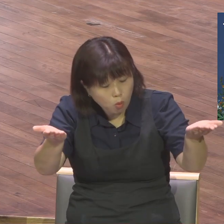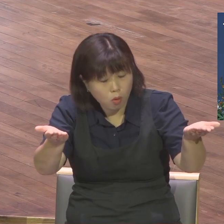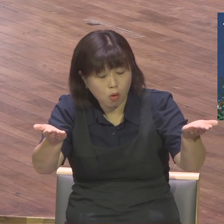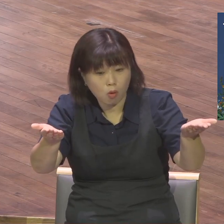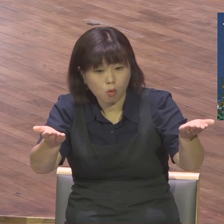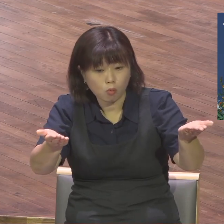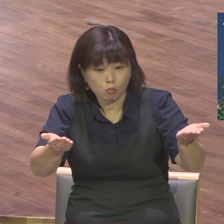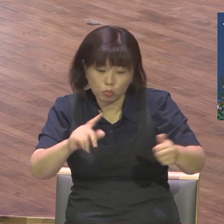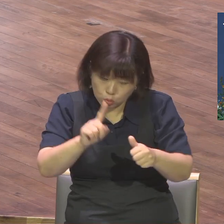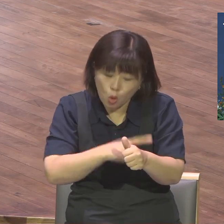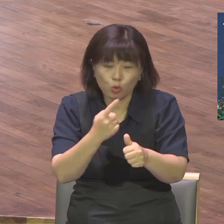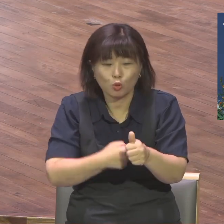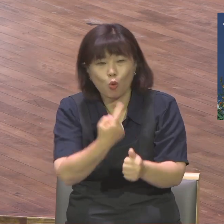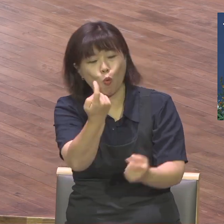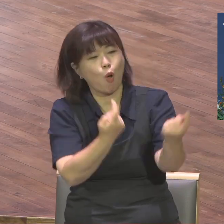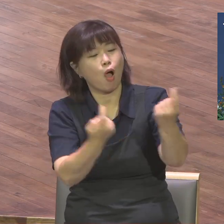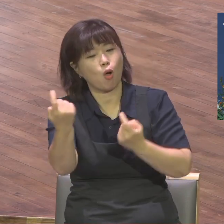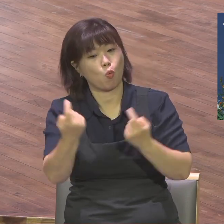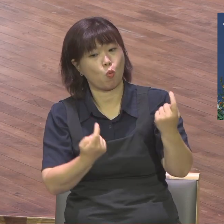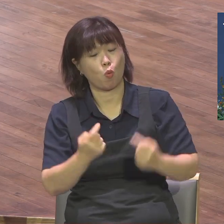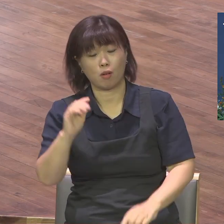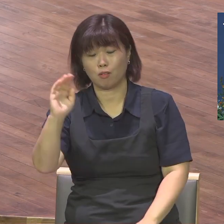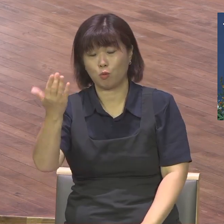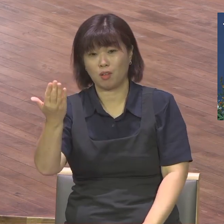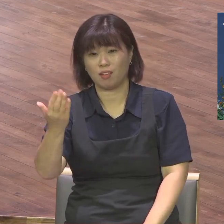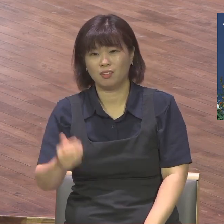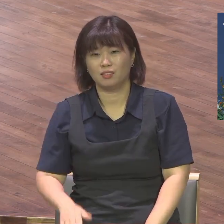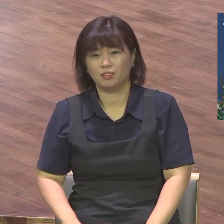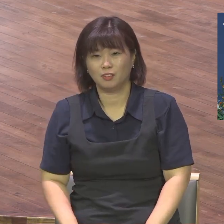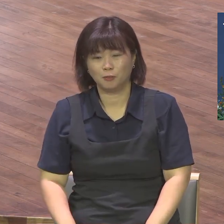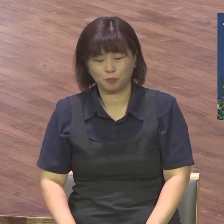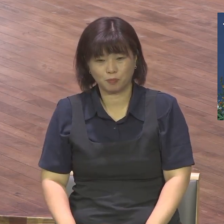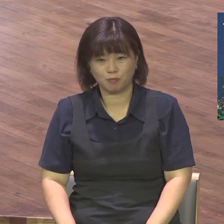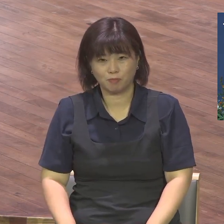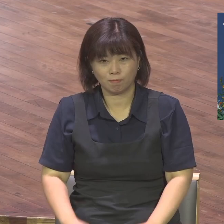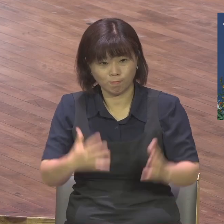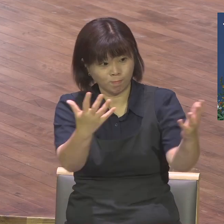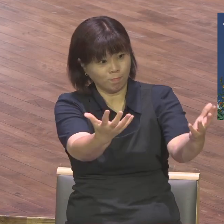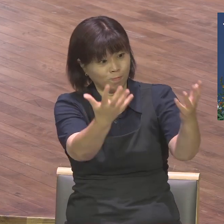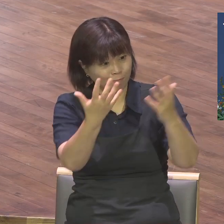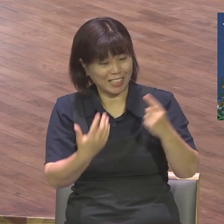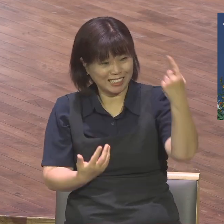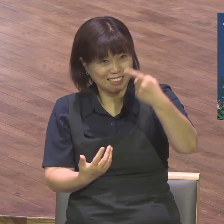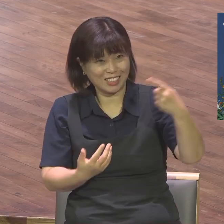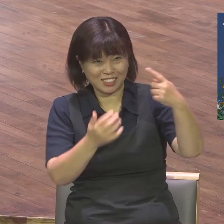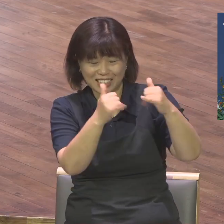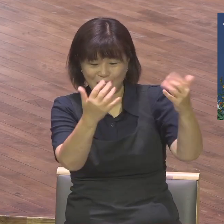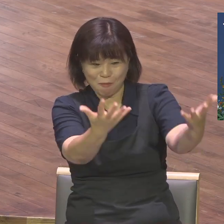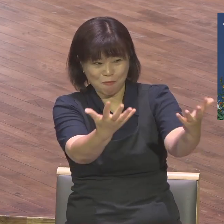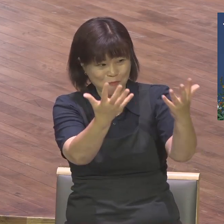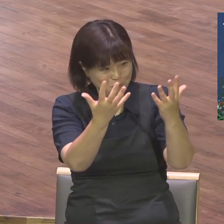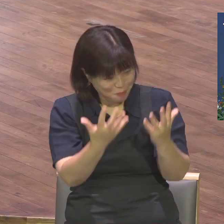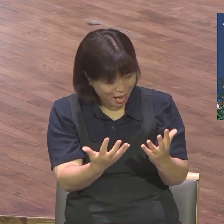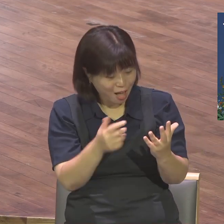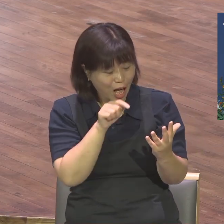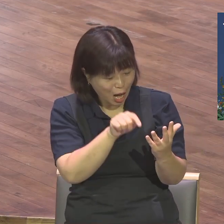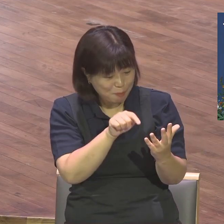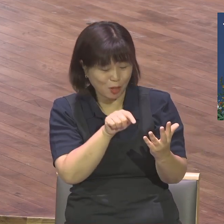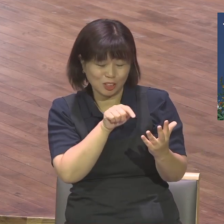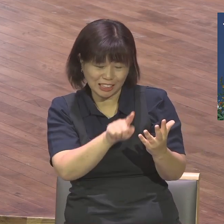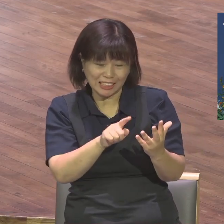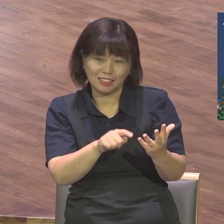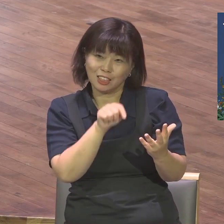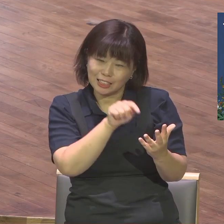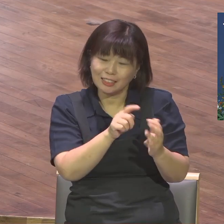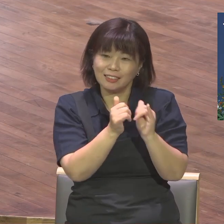그 우리 전부 전문교회도 있잖아요. 그러니까 오면 막 그 분야별로 파고 들어가서 복음을 증거할 수 있는 그런 기회